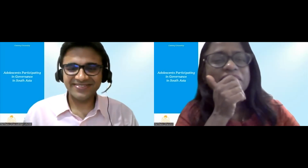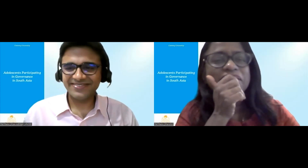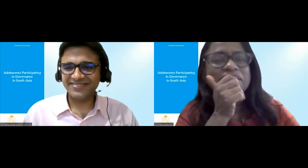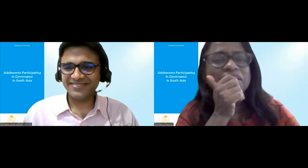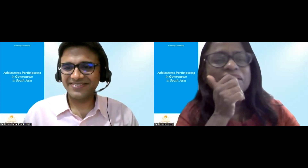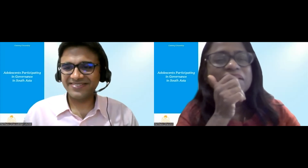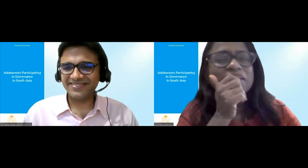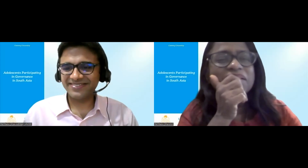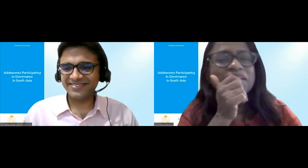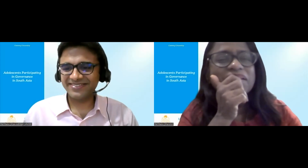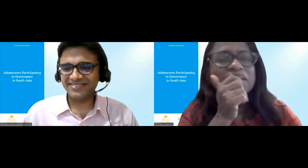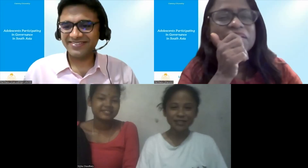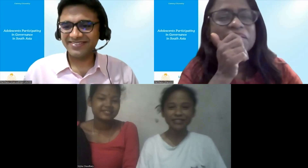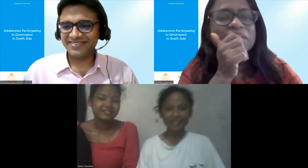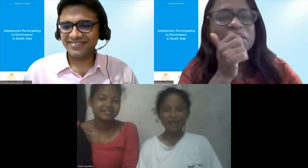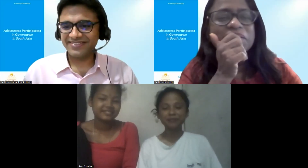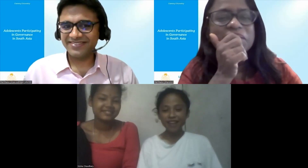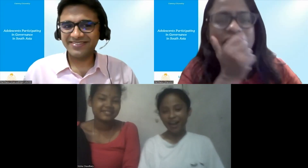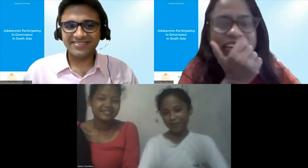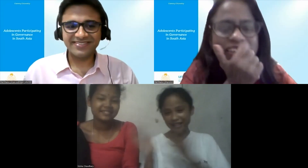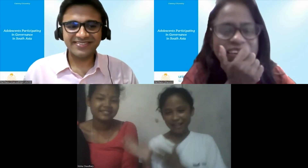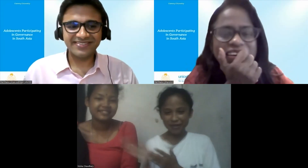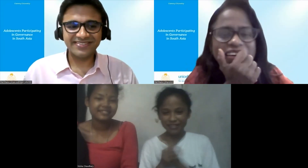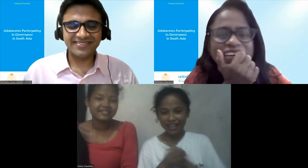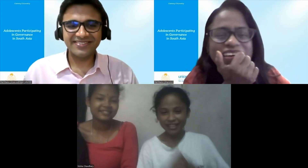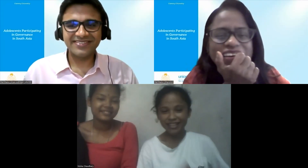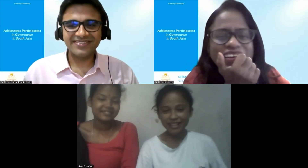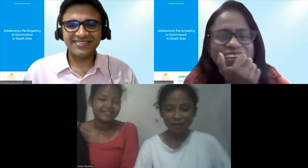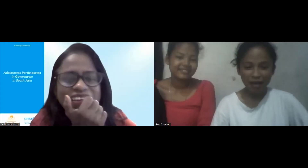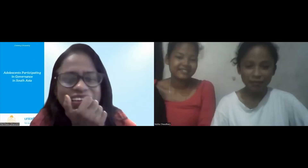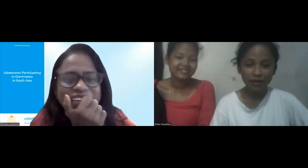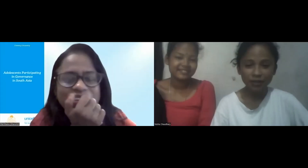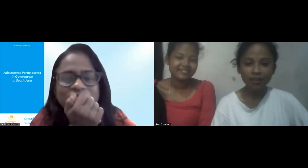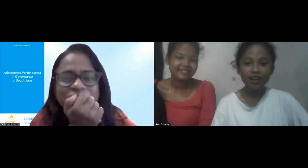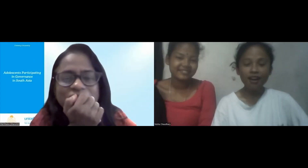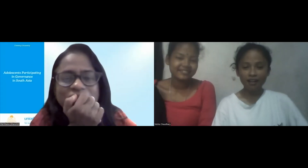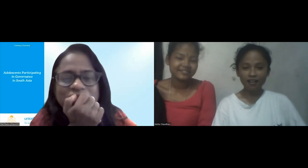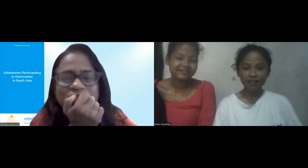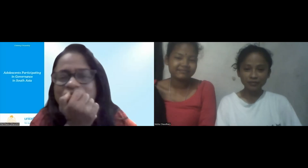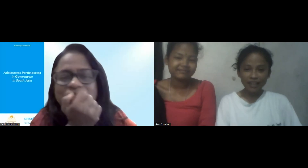सम्पूर्ण मेरो नमस्कार म चाहिँ निशा चौधरी उहाँ चाहिँ मेरो साथी कृष्णमाया महतो